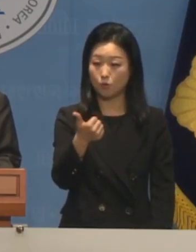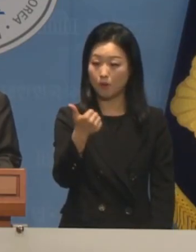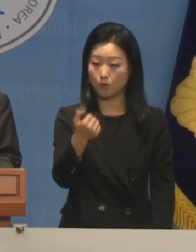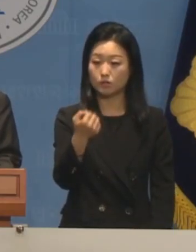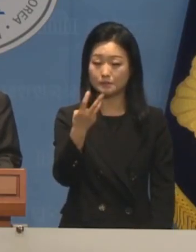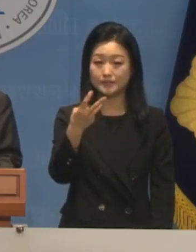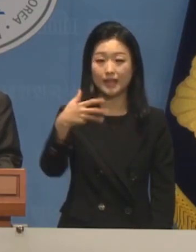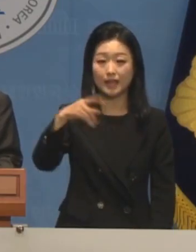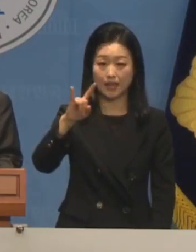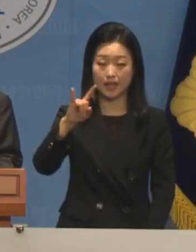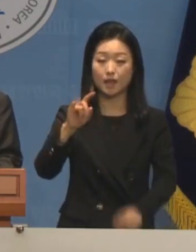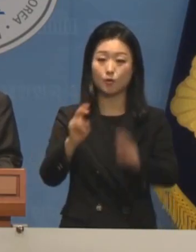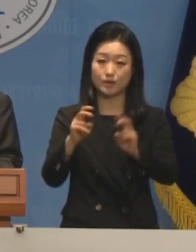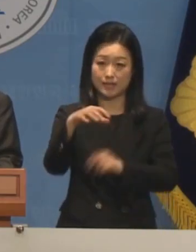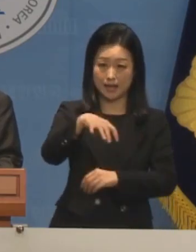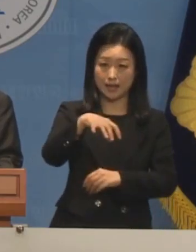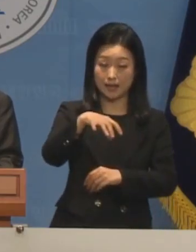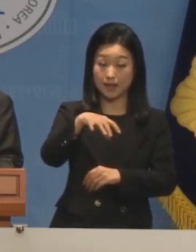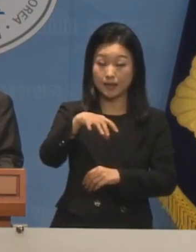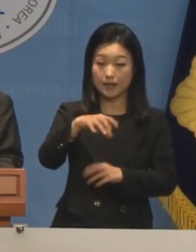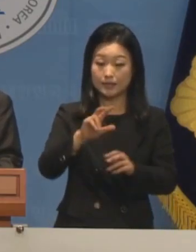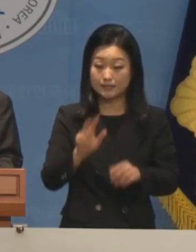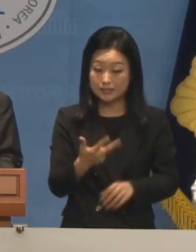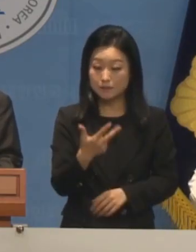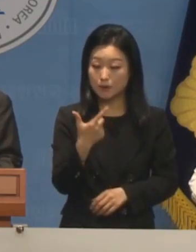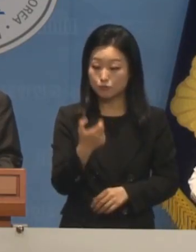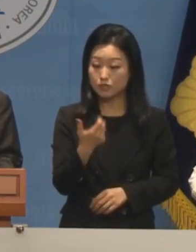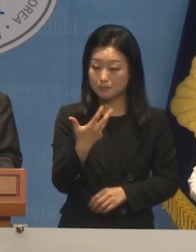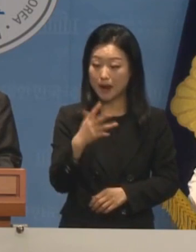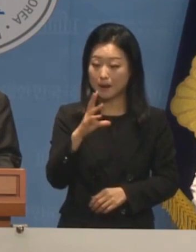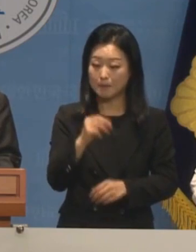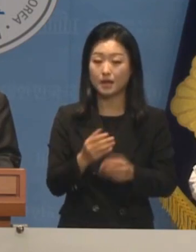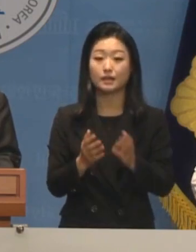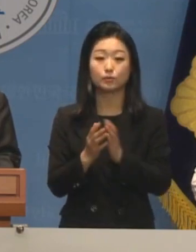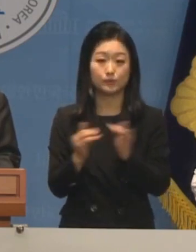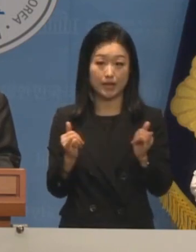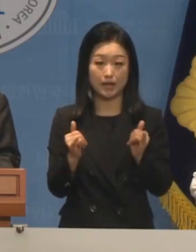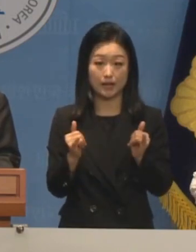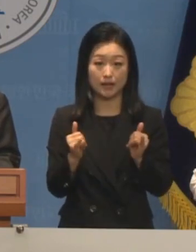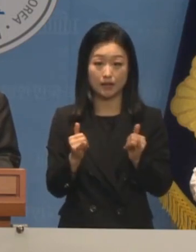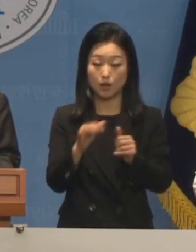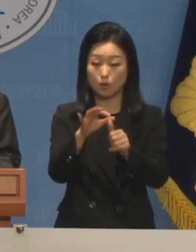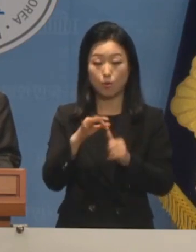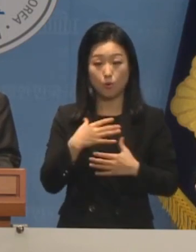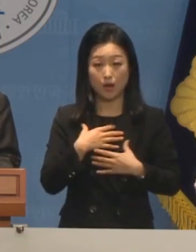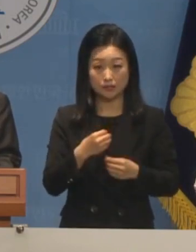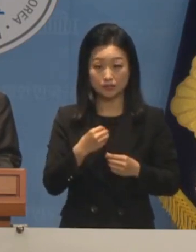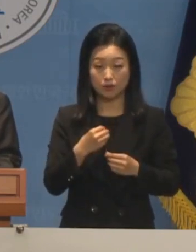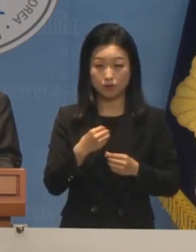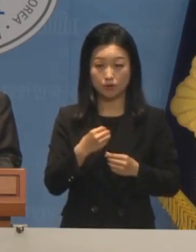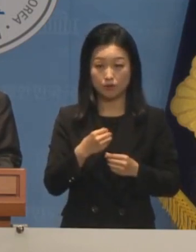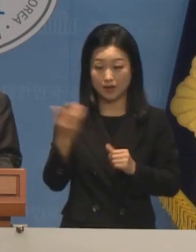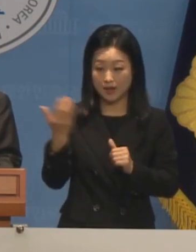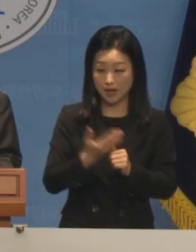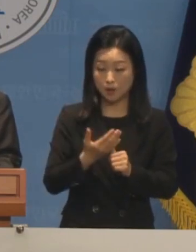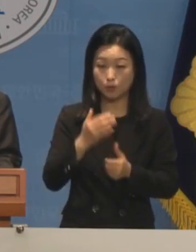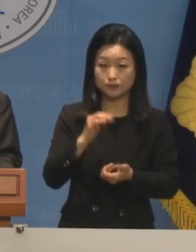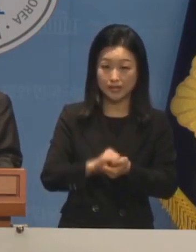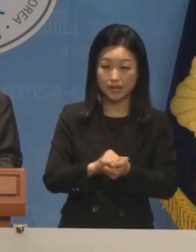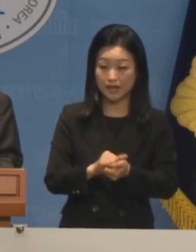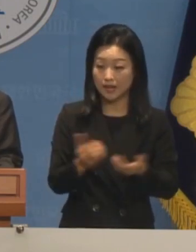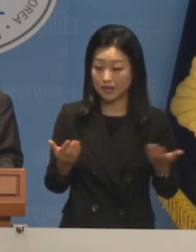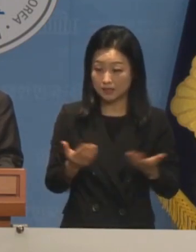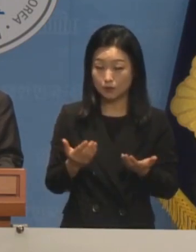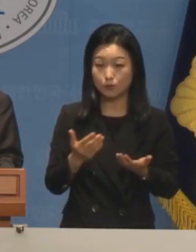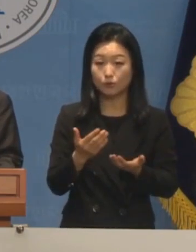달하며 이곳에서 종사하는 768만 명 의 노동자는 고용안정 해고제한 근로 시간 및